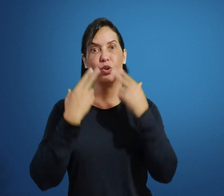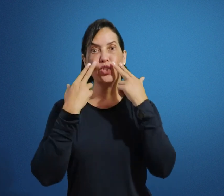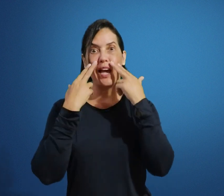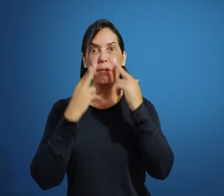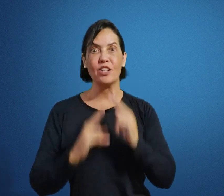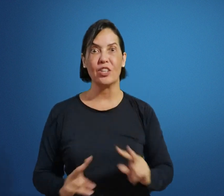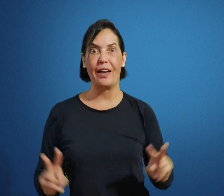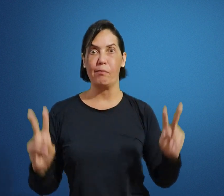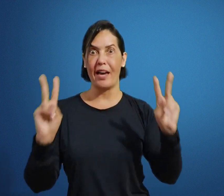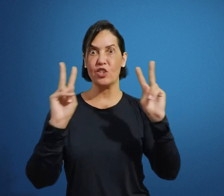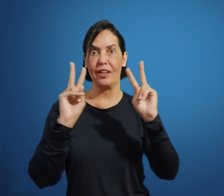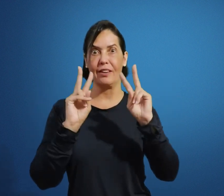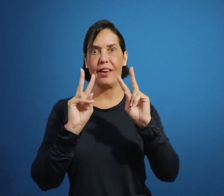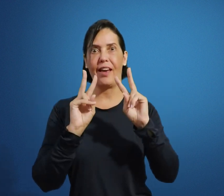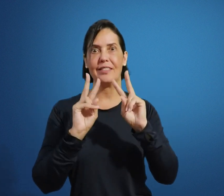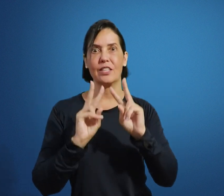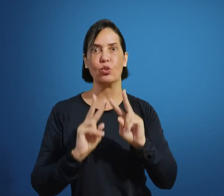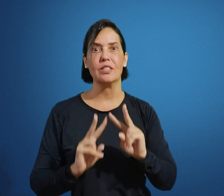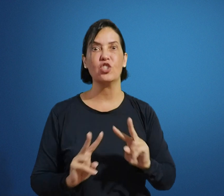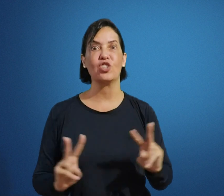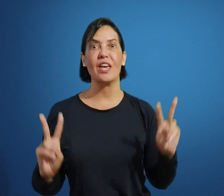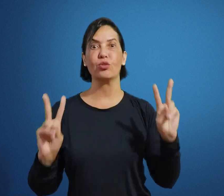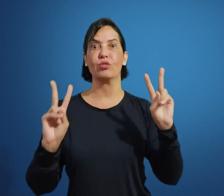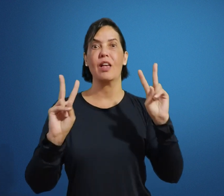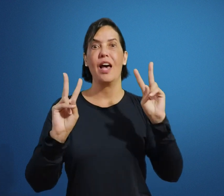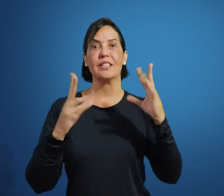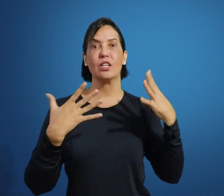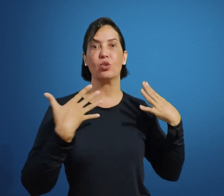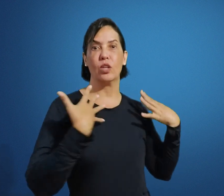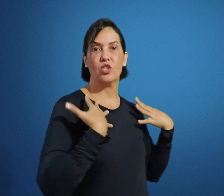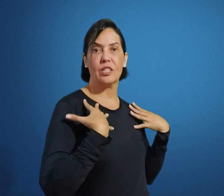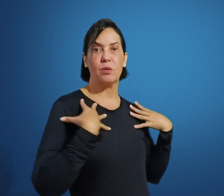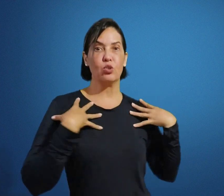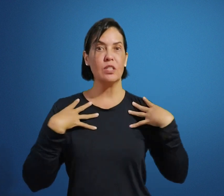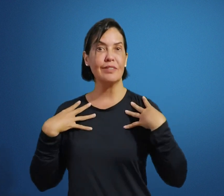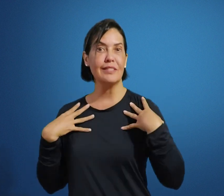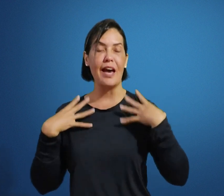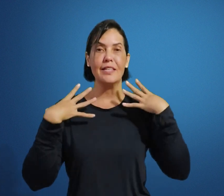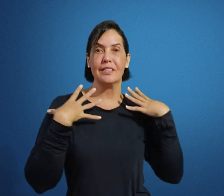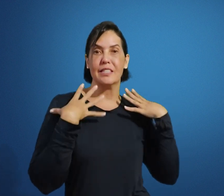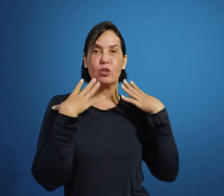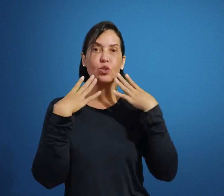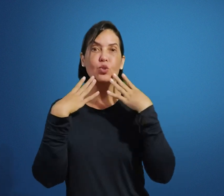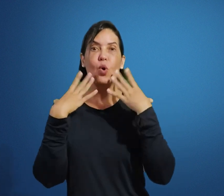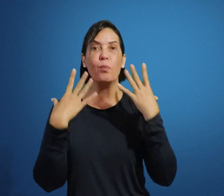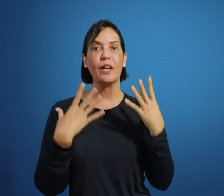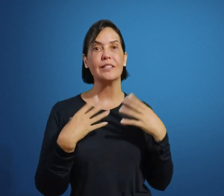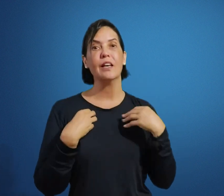onde a imagem, as questões de gestos, as questões de expressões faciais, expressões corporais,